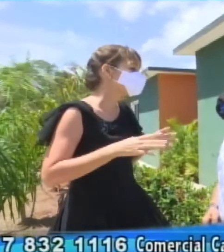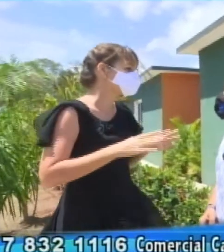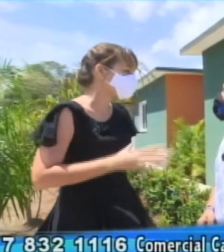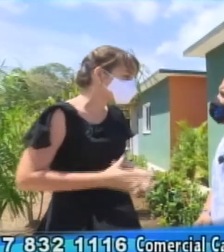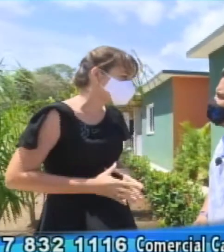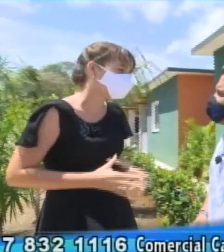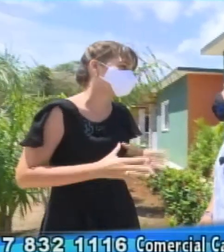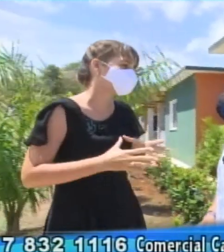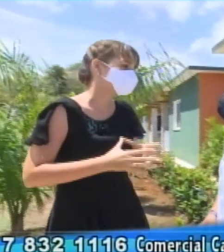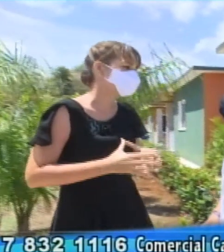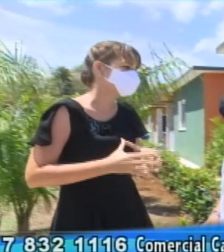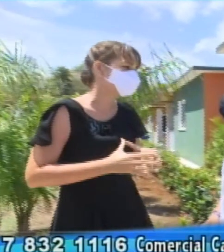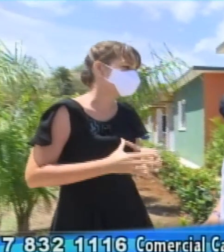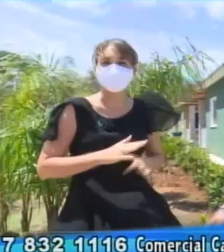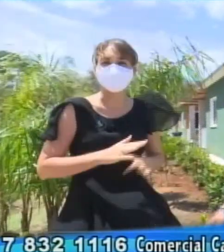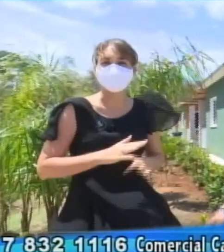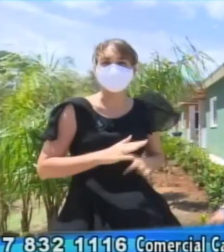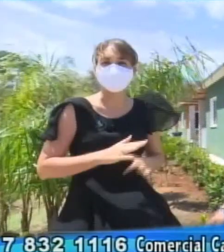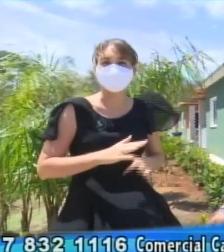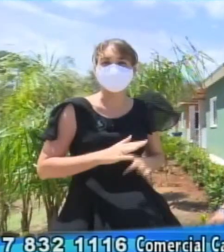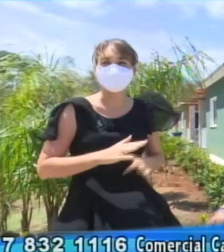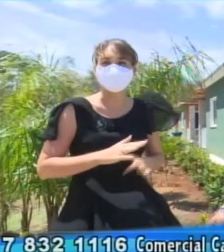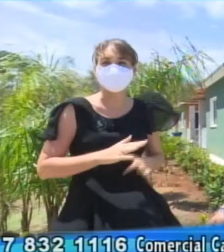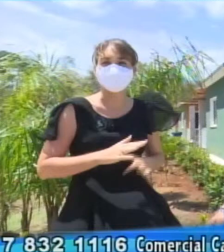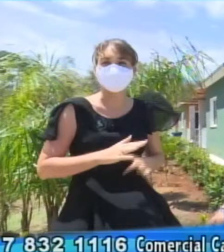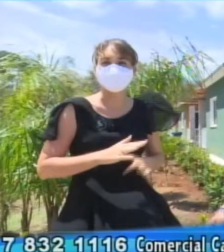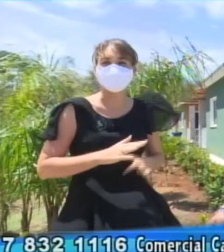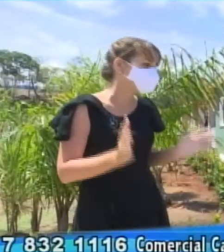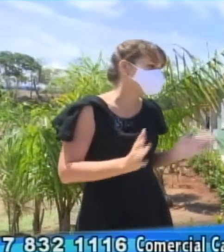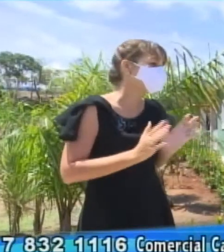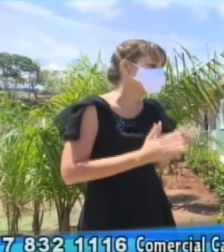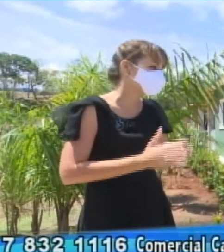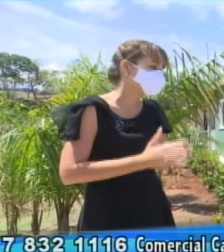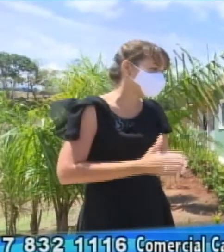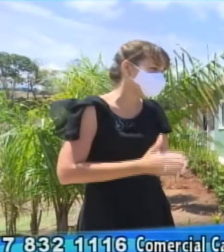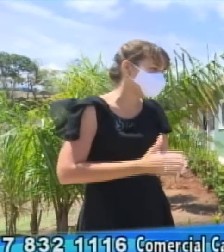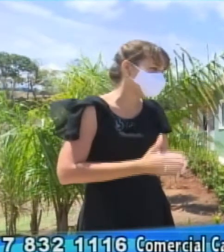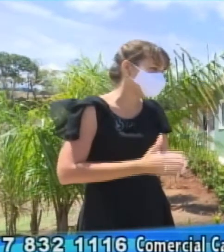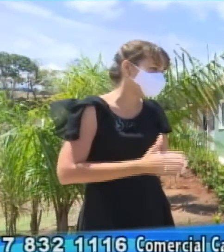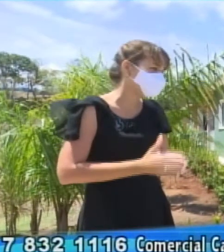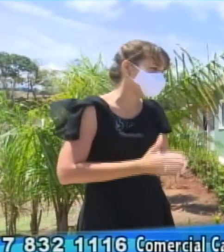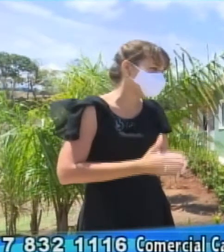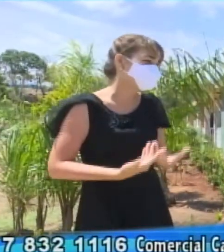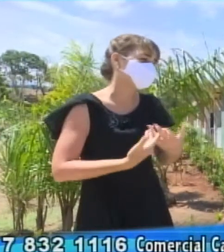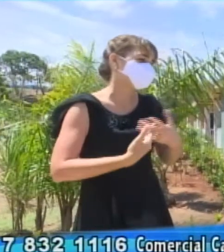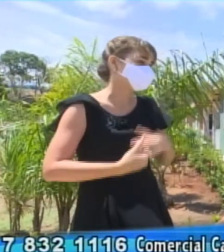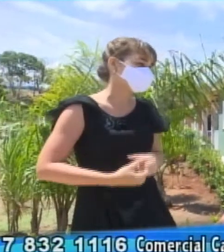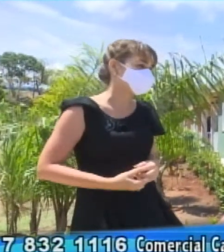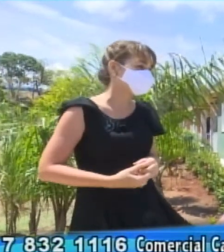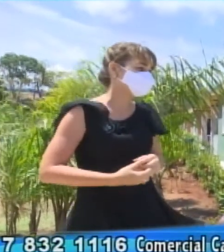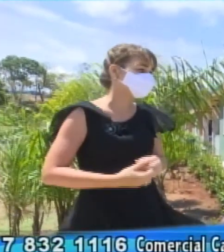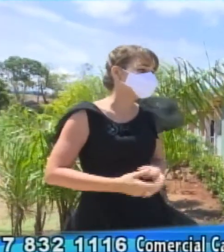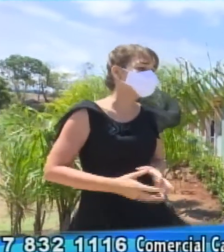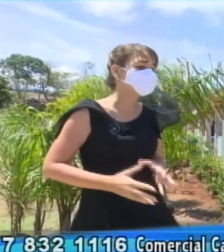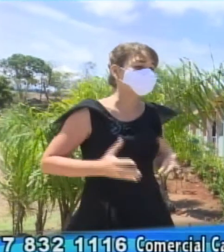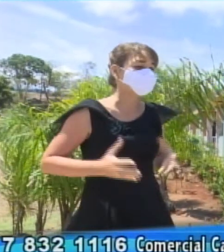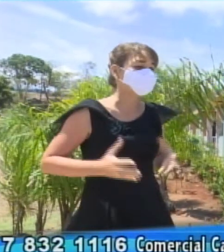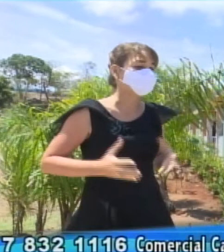turismo seguro, que es el turismo que estamos promocionando, como todas las empresas que conforman el MinTur. Nuestra OSDE también se está proyectando para llevar